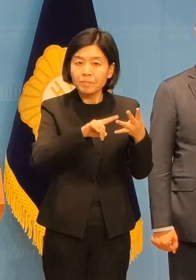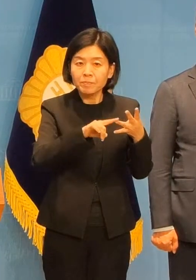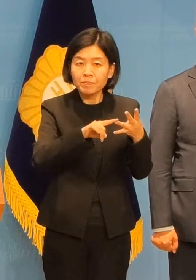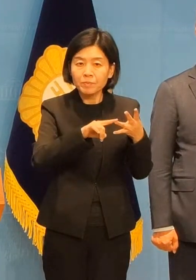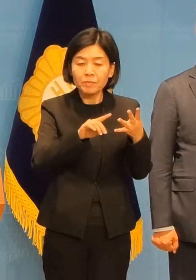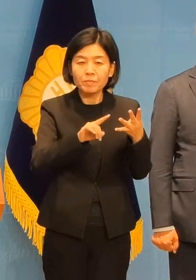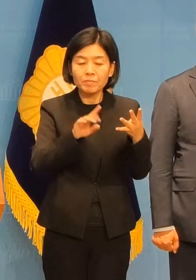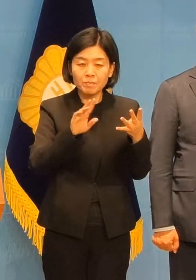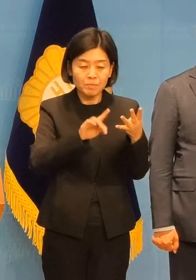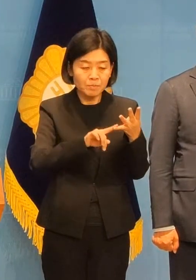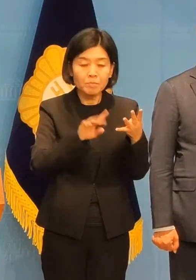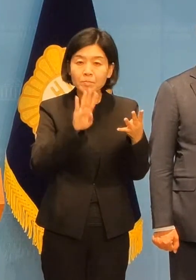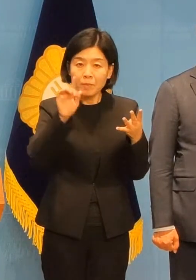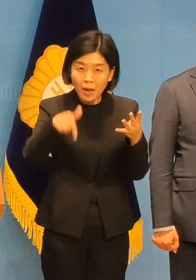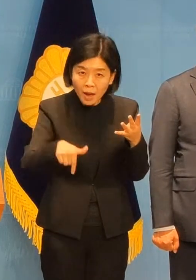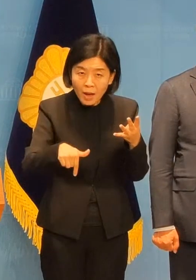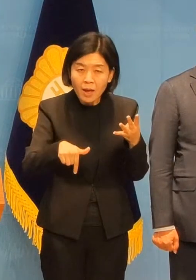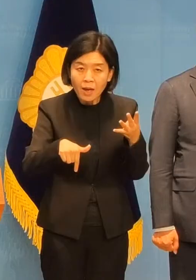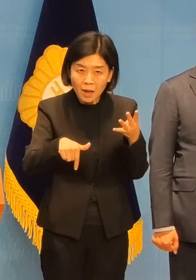박주연